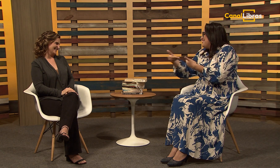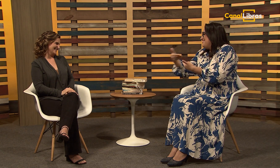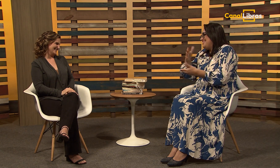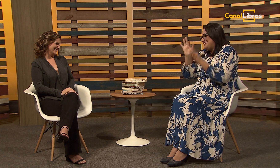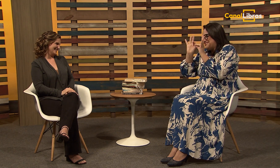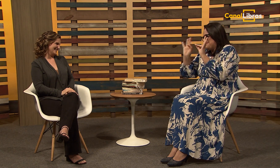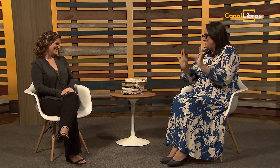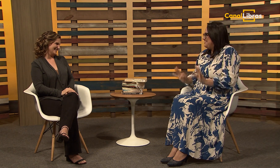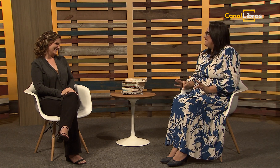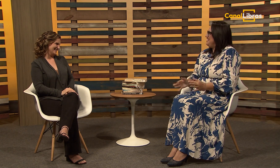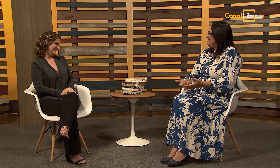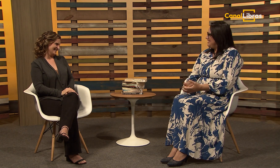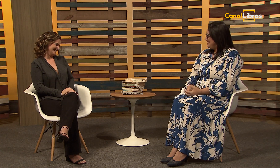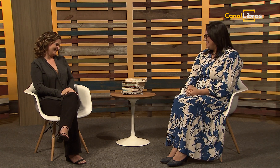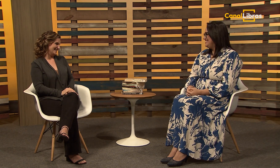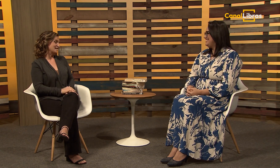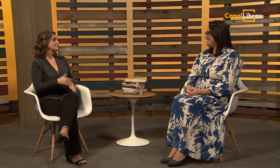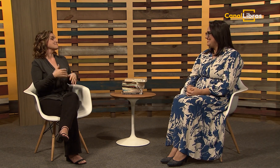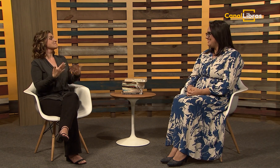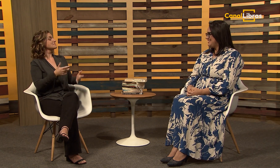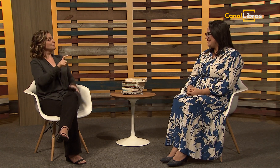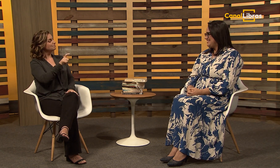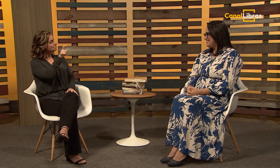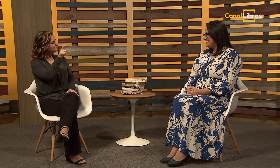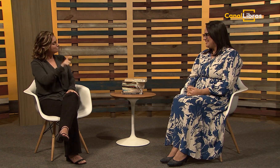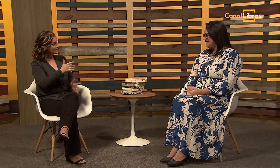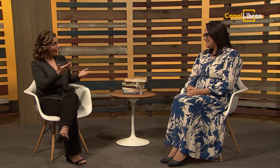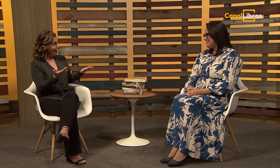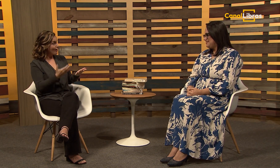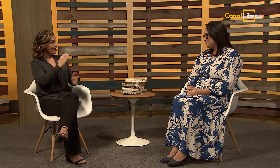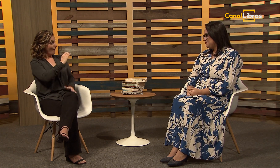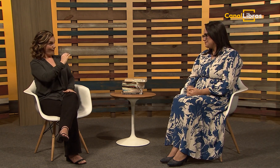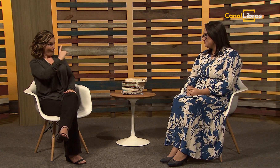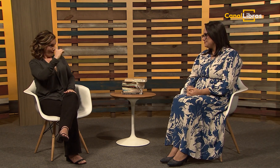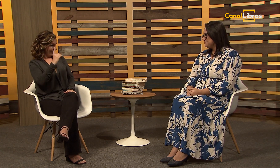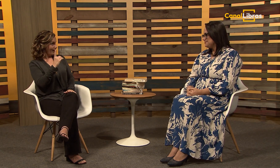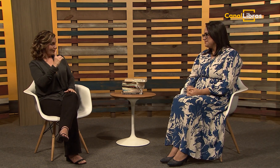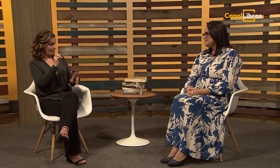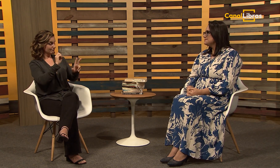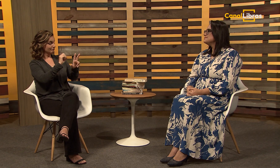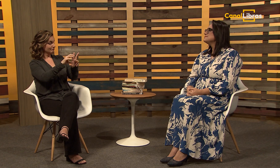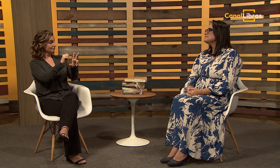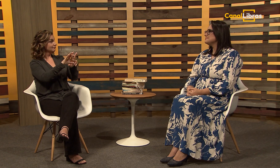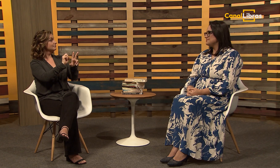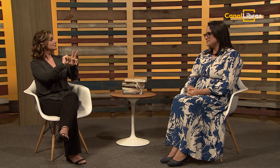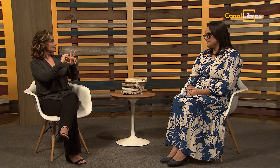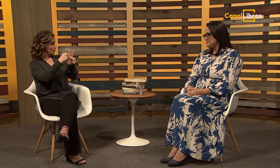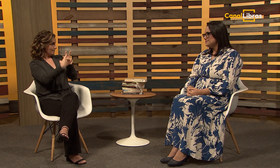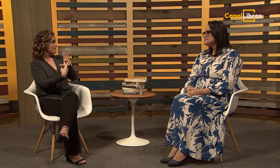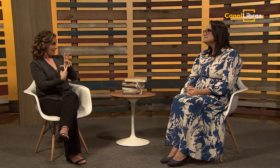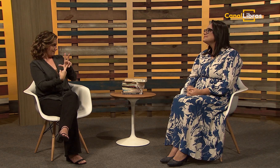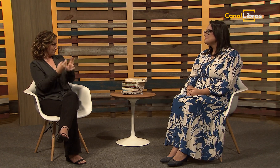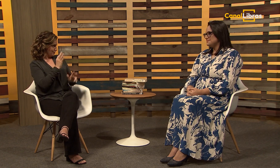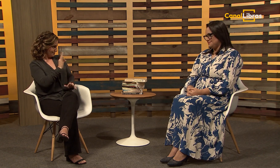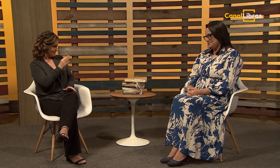muito obrigada pelo convite, estou muito feliz. A senhora agora está na coordenação da DIPEBS,